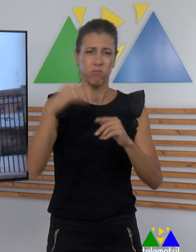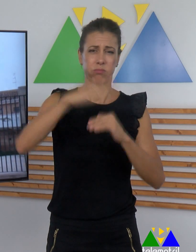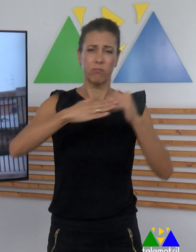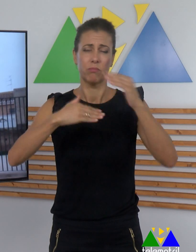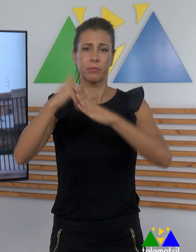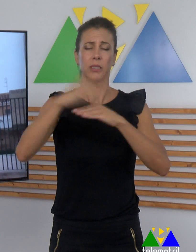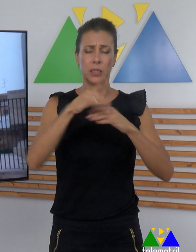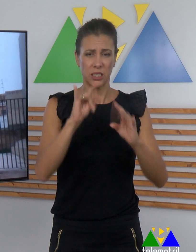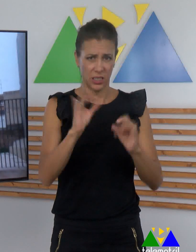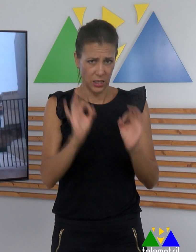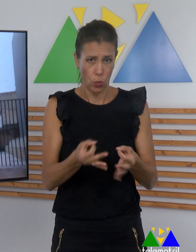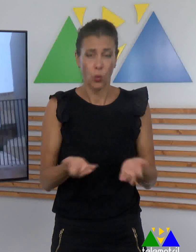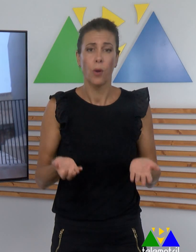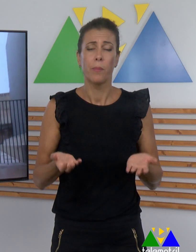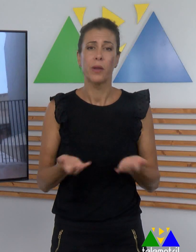Seguramente